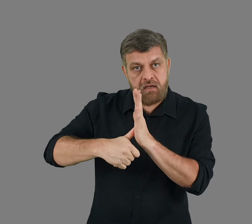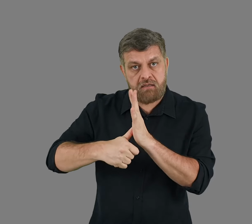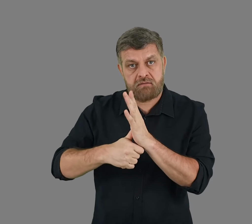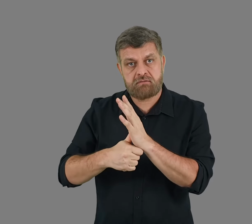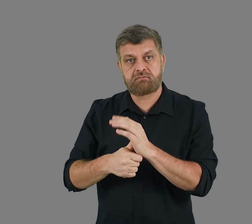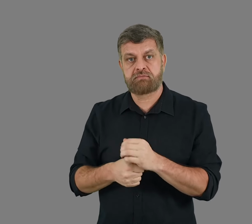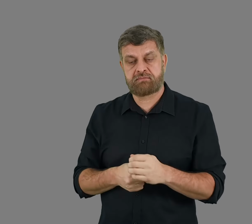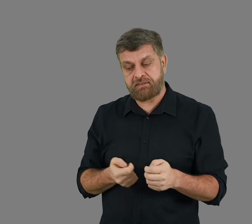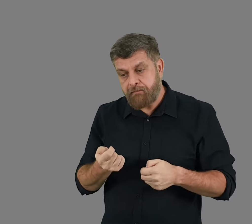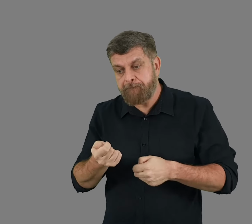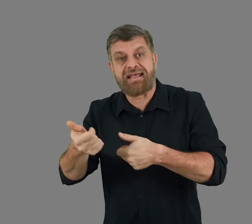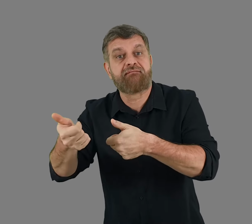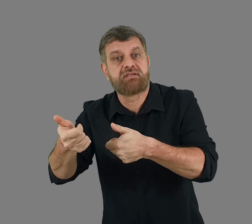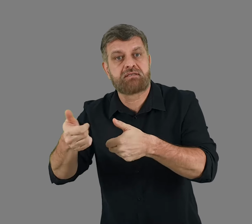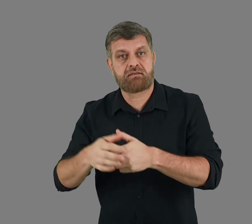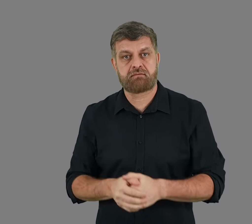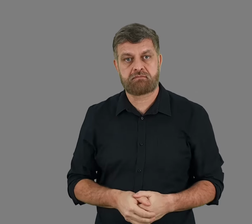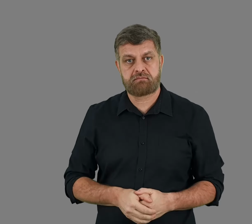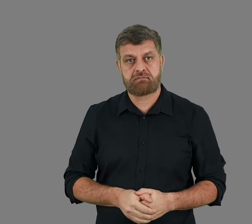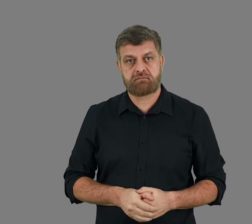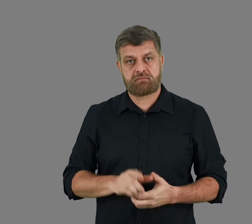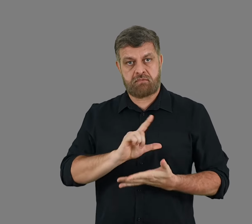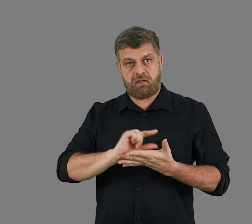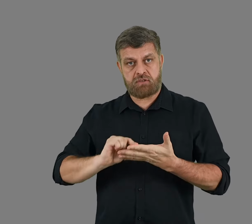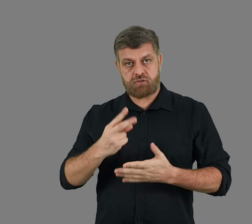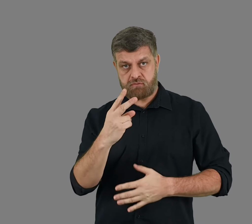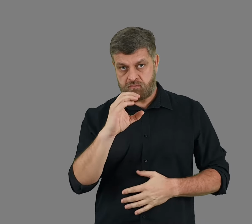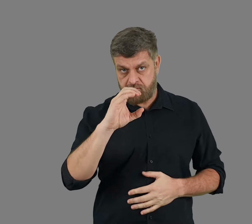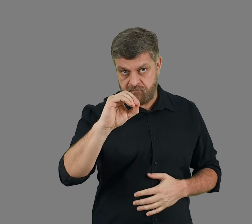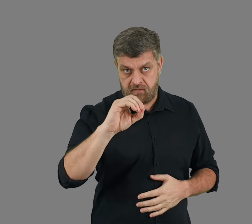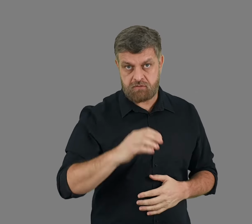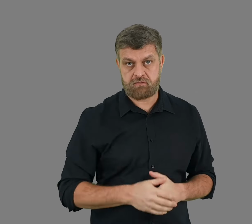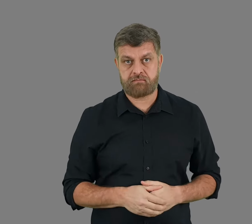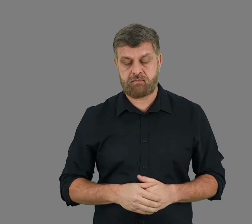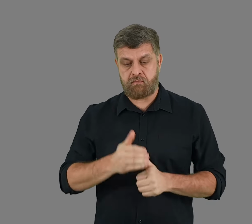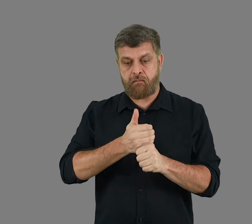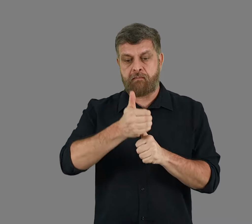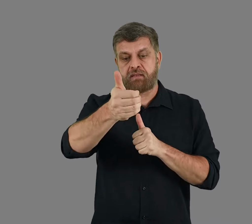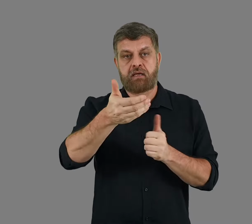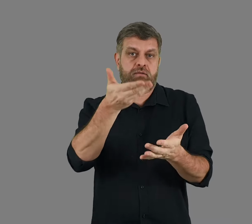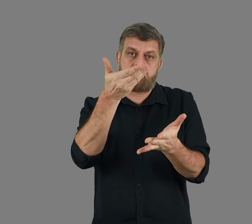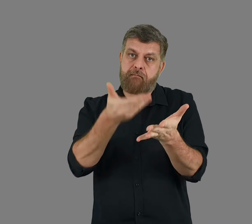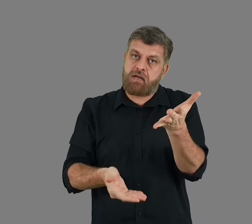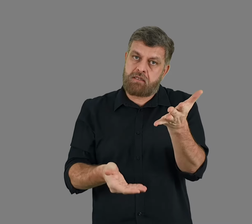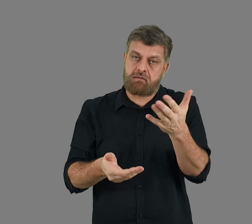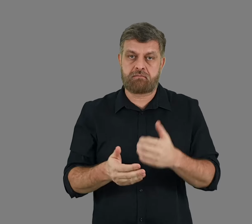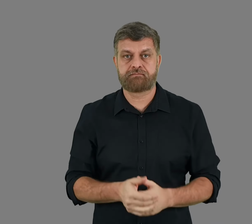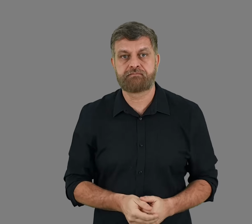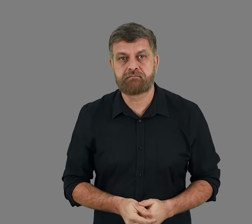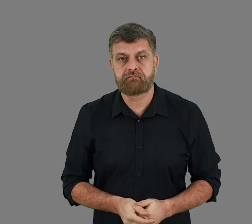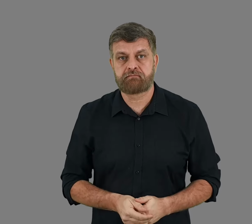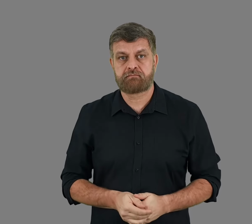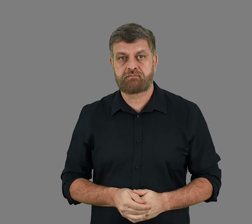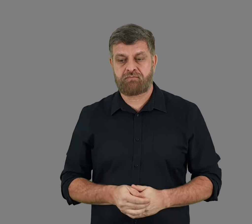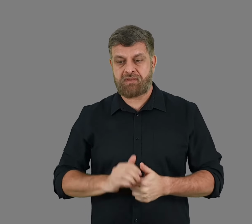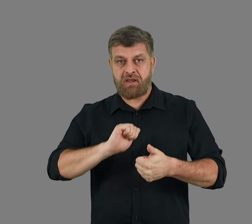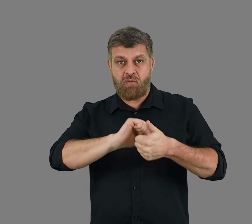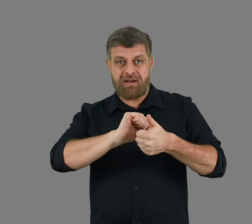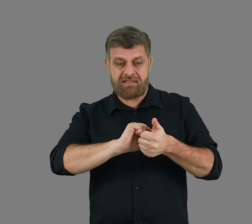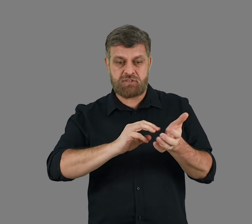beneficiados. Artigo 20. Da perda do mandato. A perda da qualidade de membro da diretoria executiva